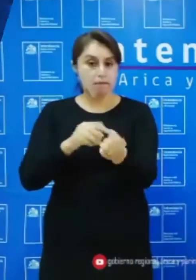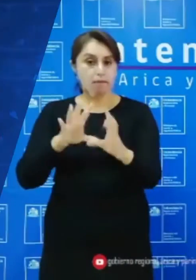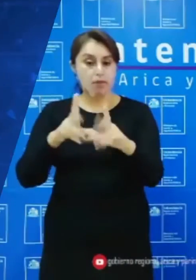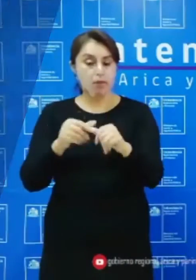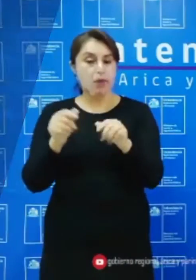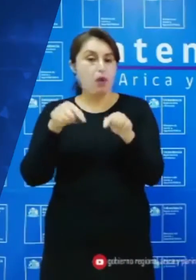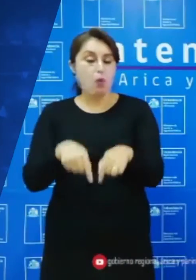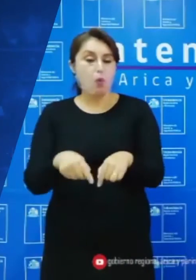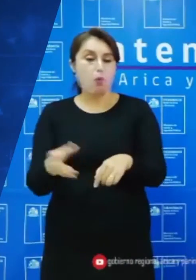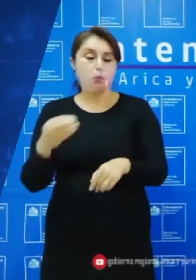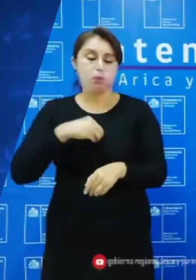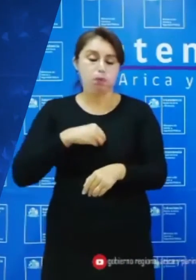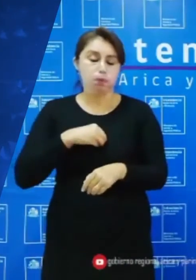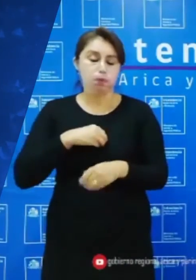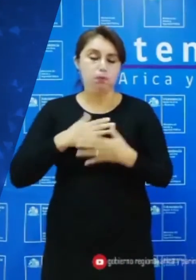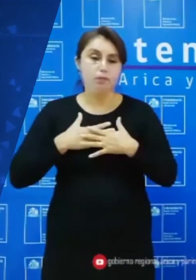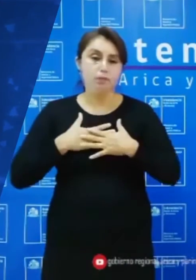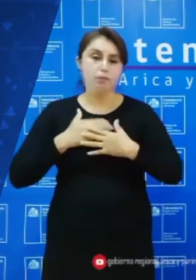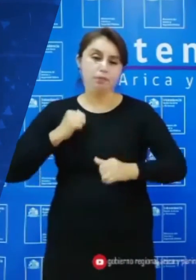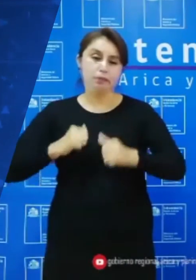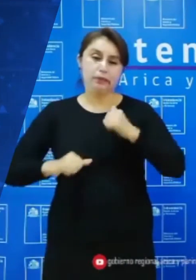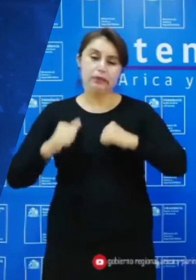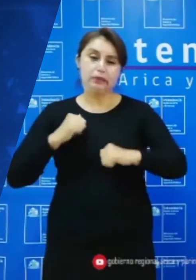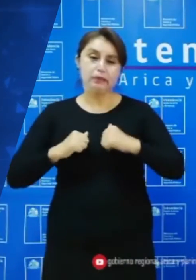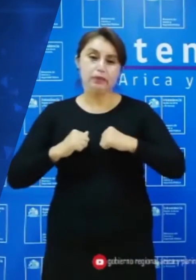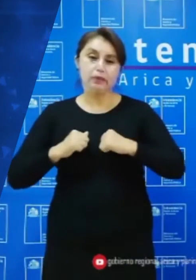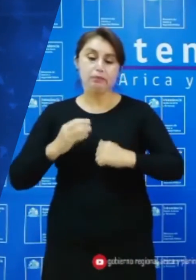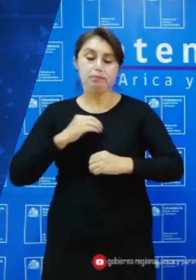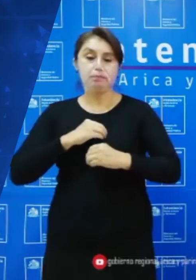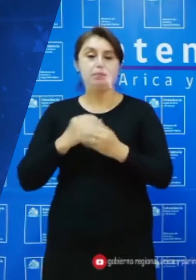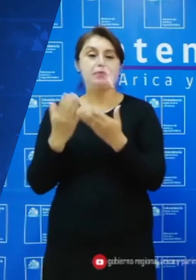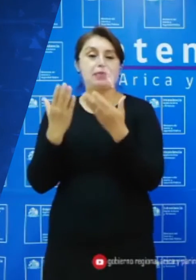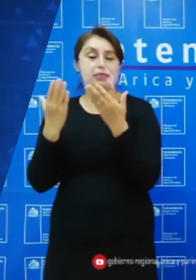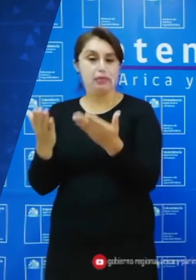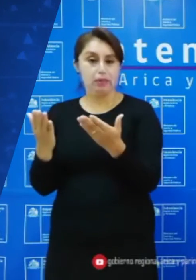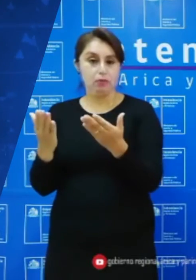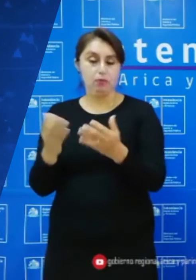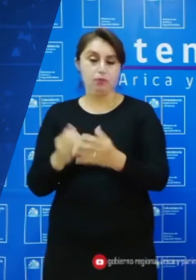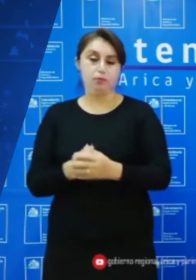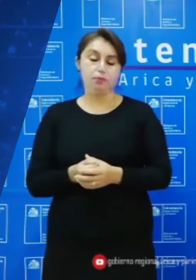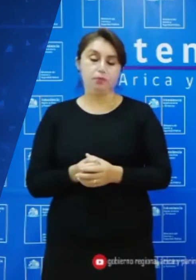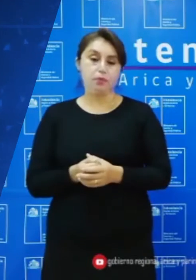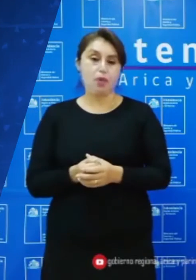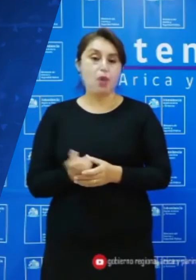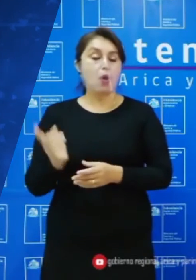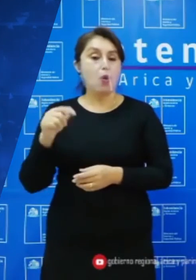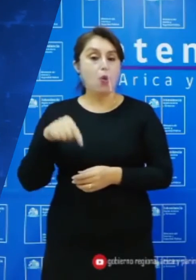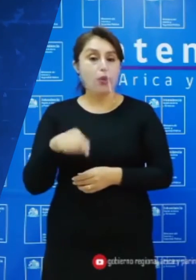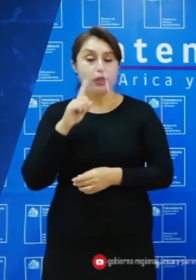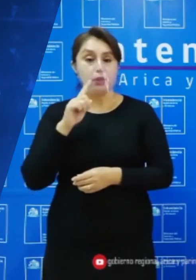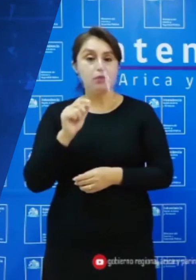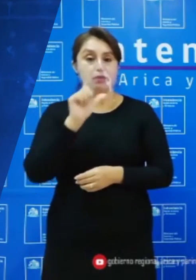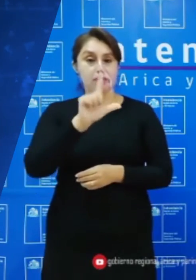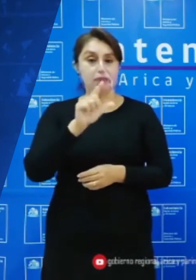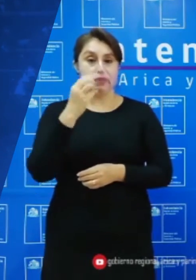5 fallecidos y 98 nuevos casos positivos dejaron las cifras COVID-19 de este jueves 6 de